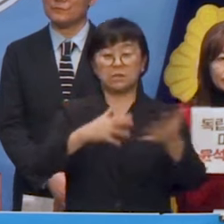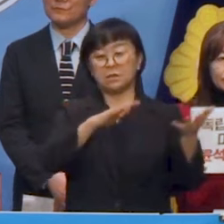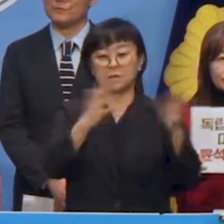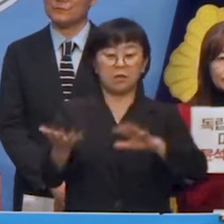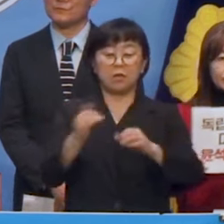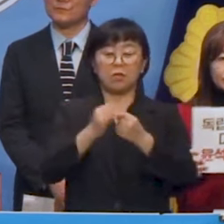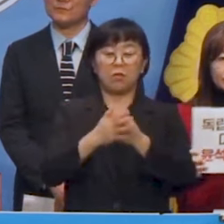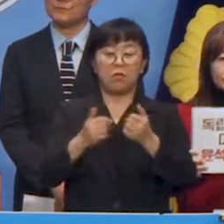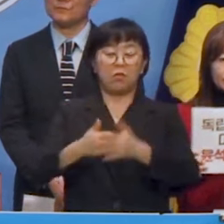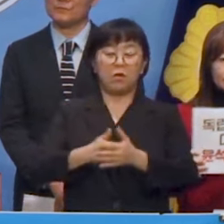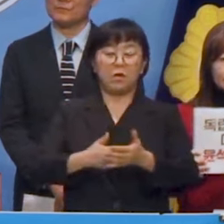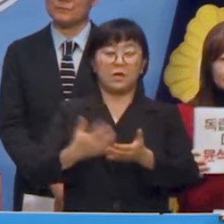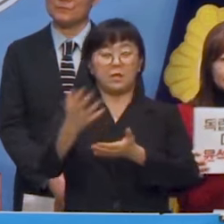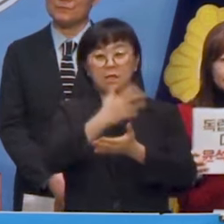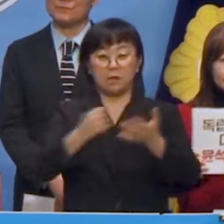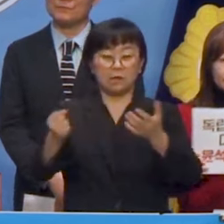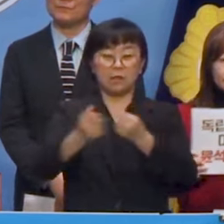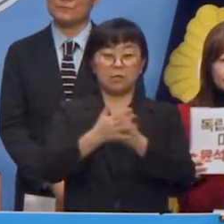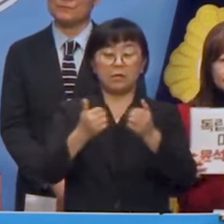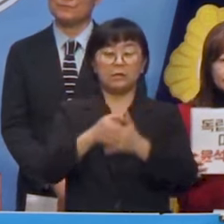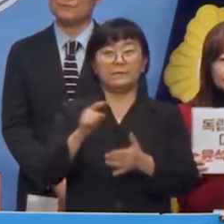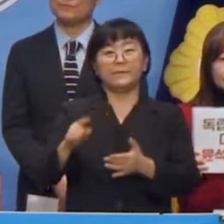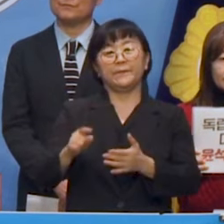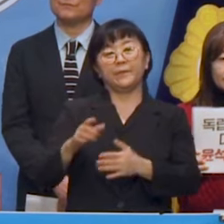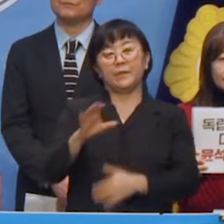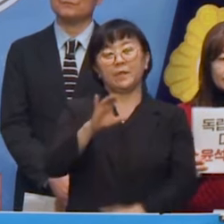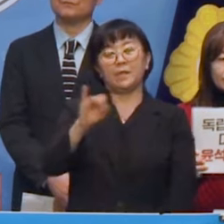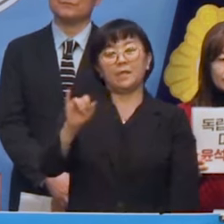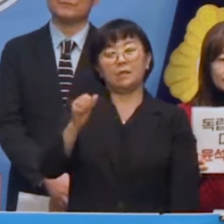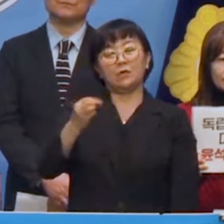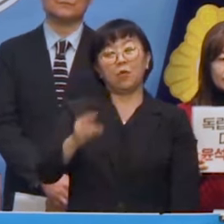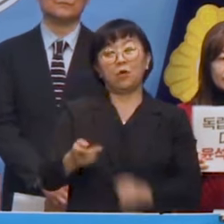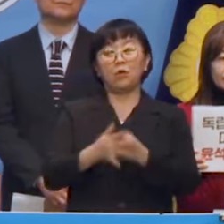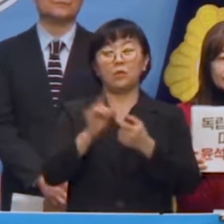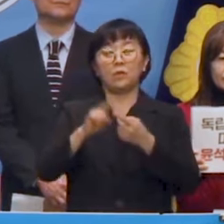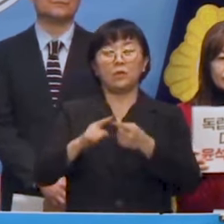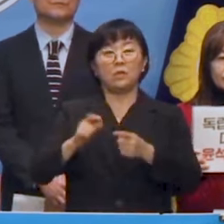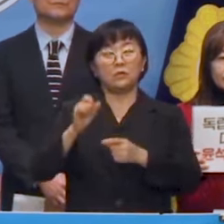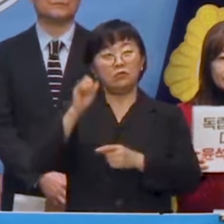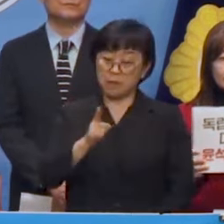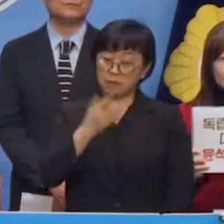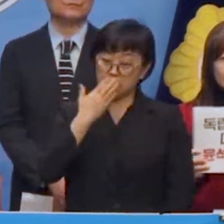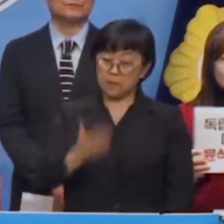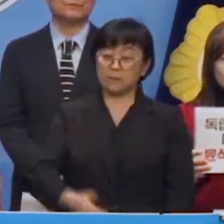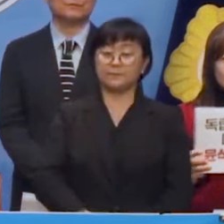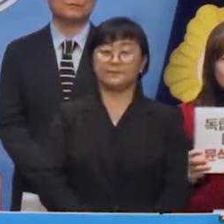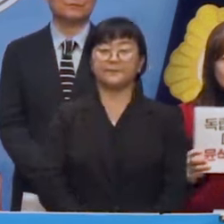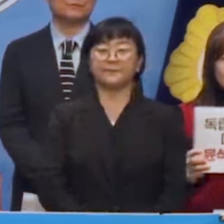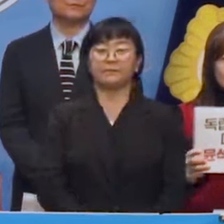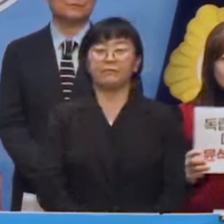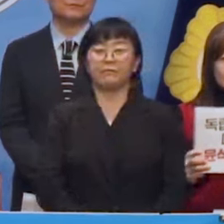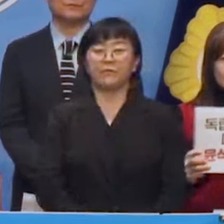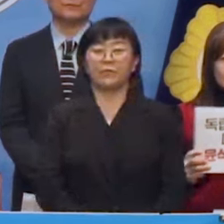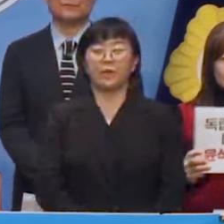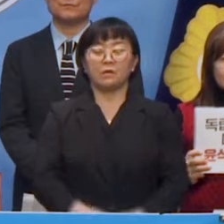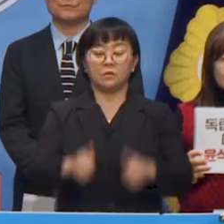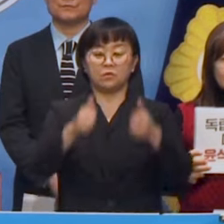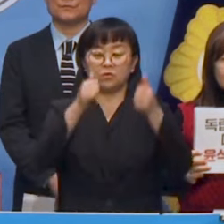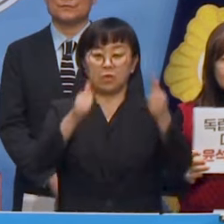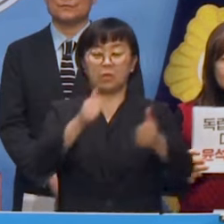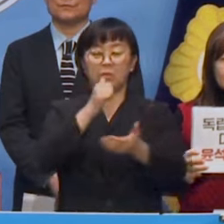학살하고 각종 약탈을 자행한 이토 히로부미가 어떻게 인재랄 수 있단 말입니까? 이토 히로부미를